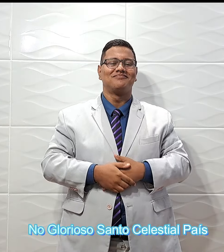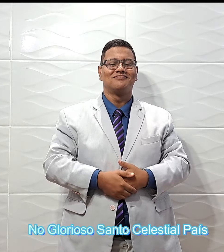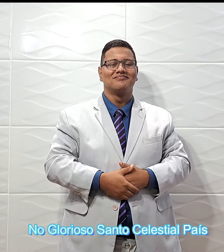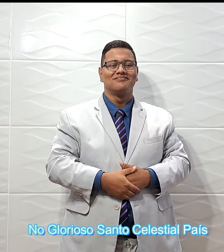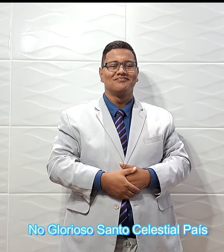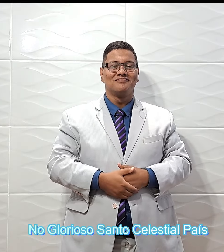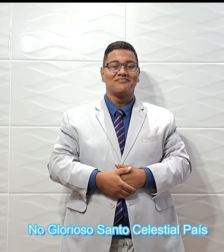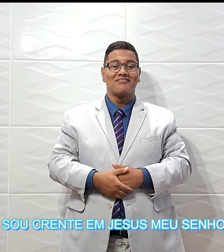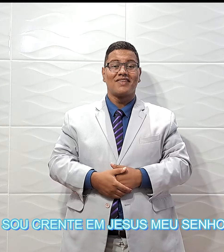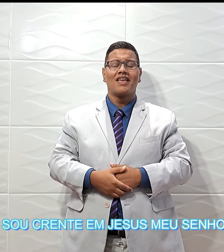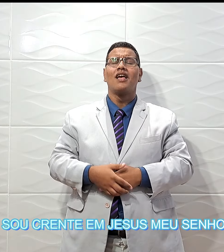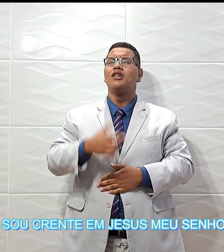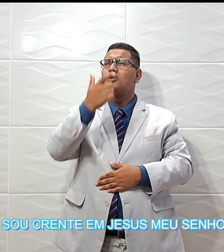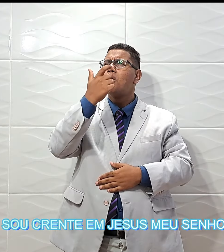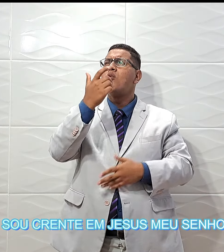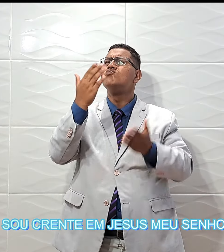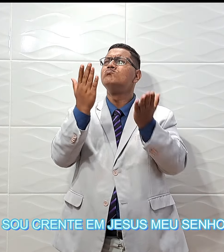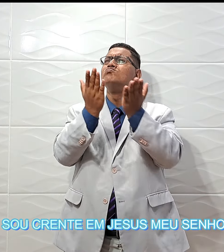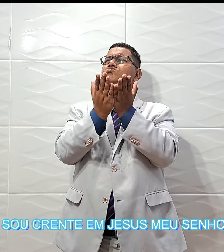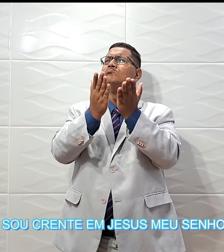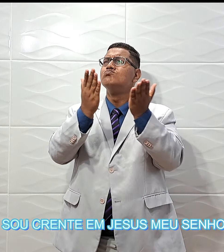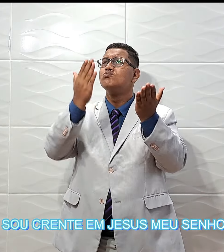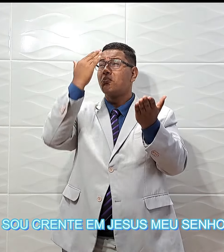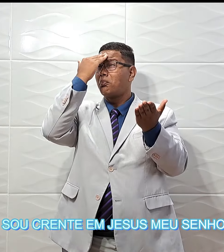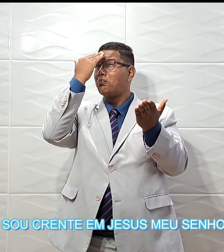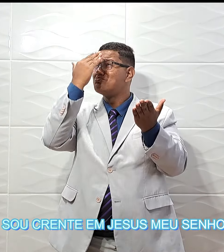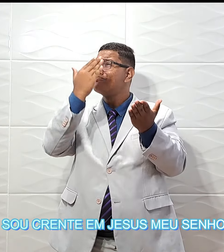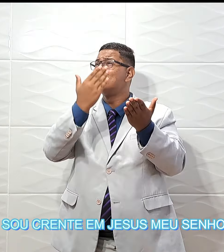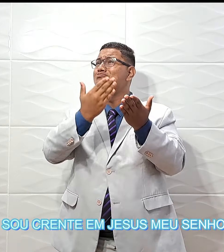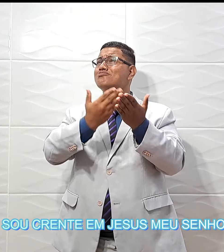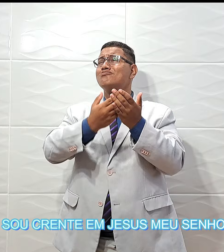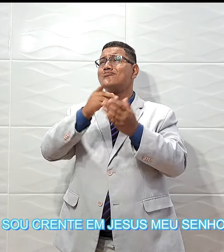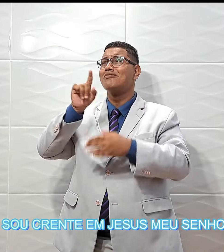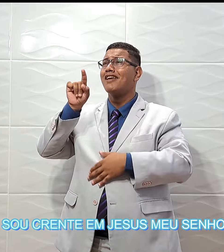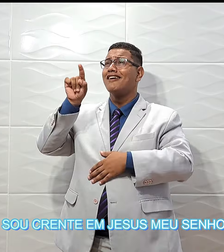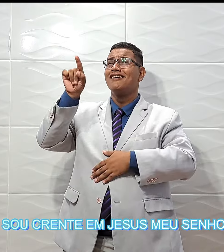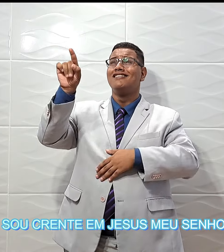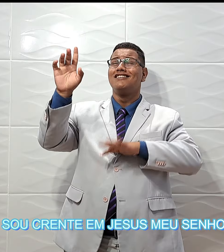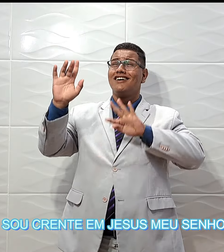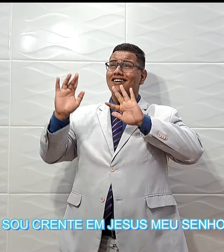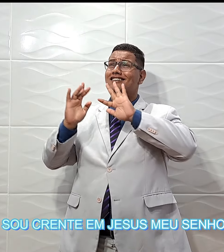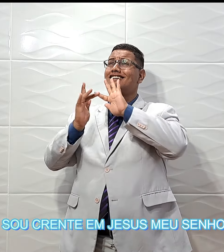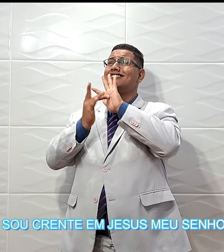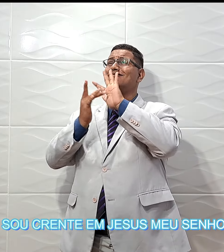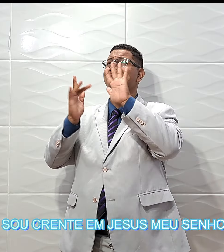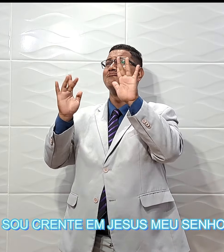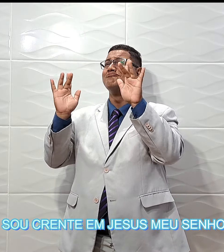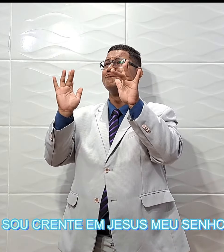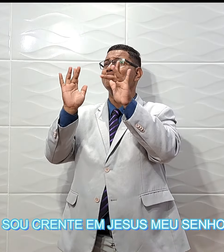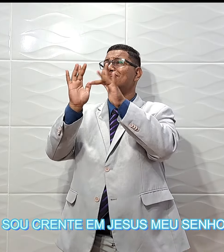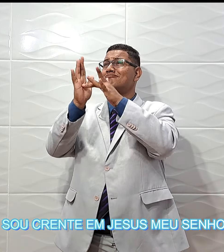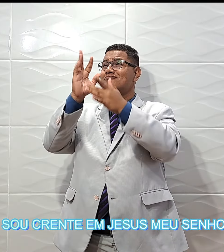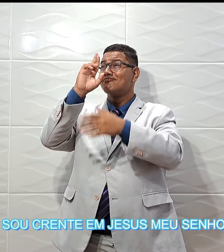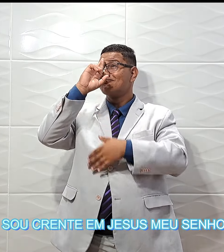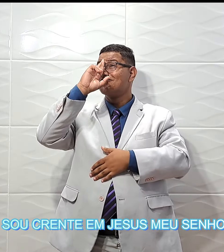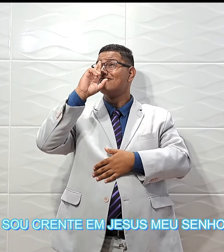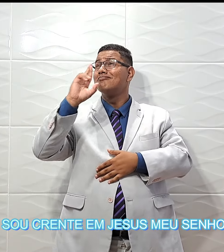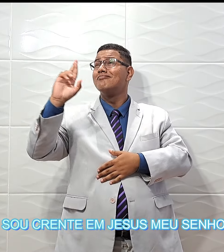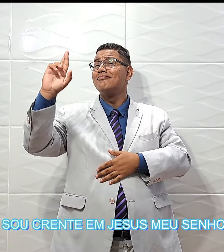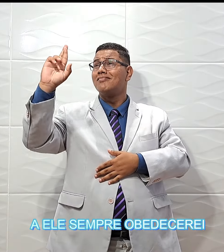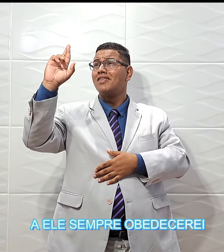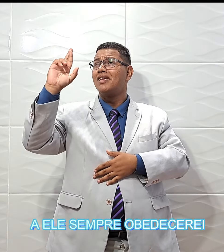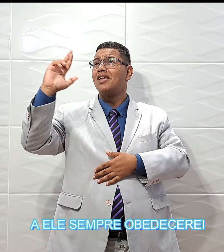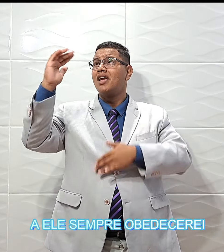Sou crente em Jesus, meu